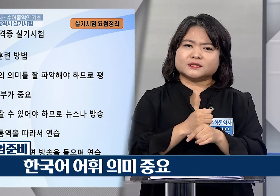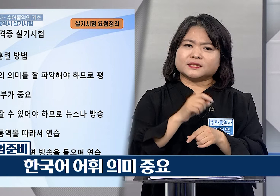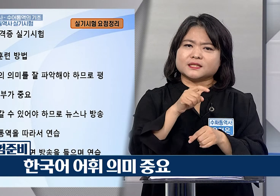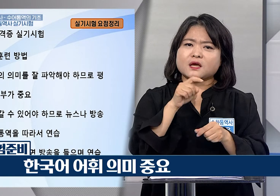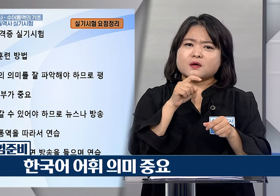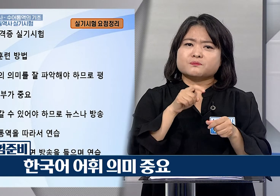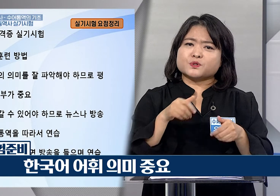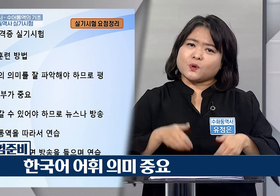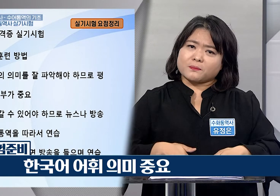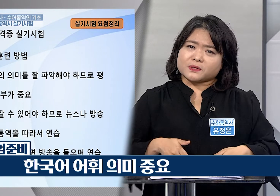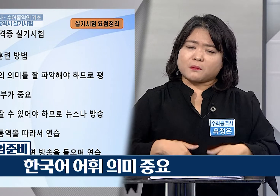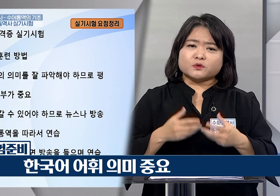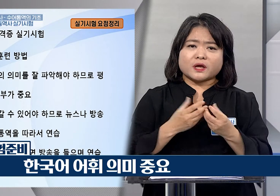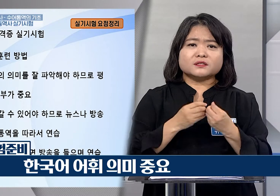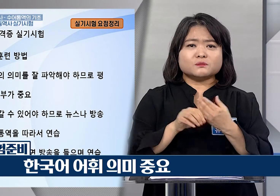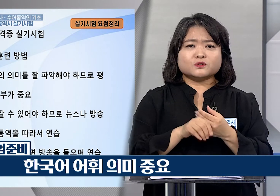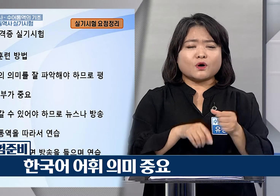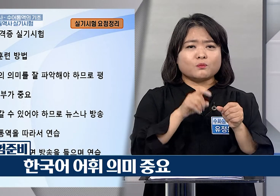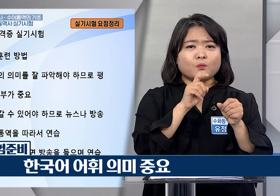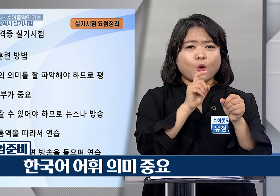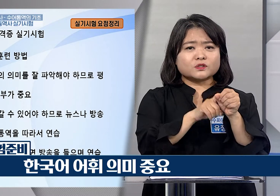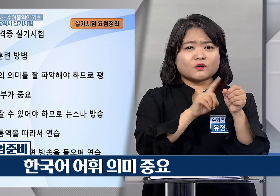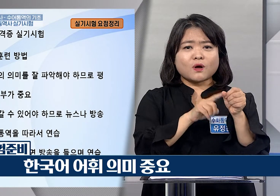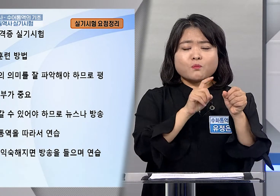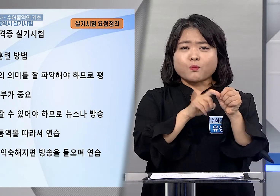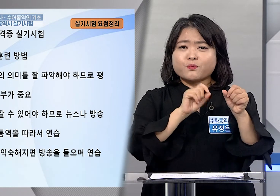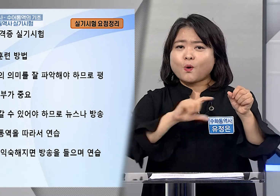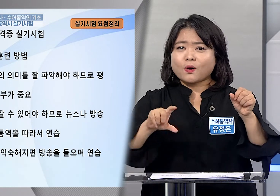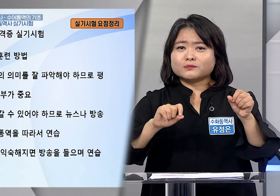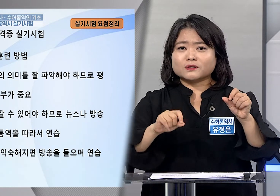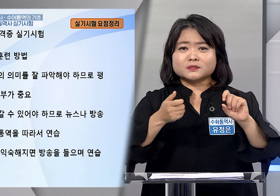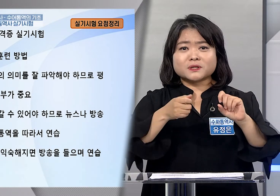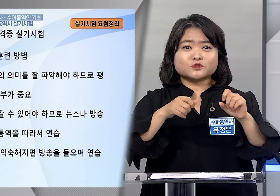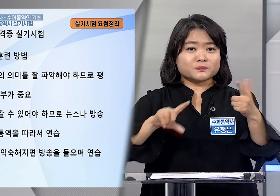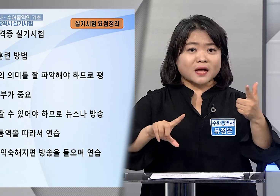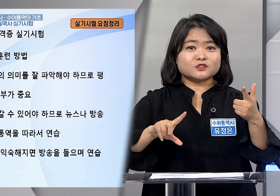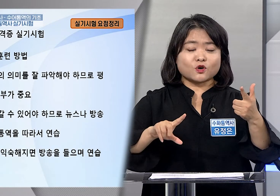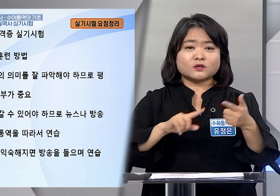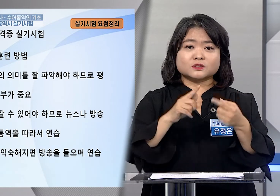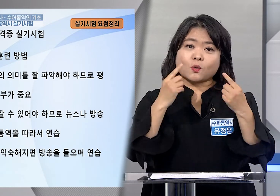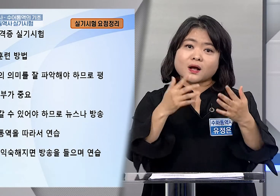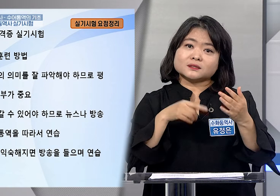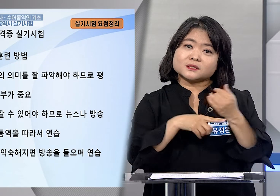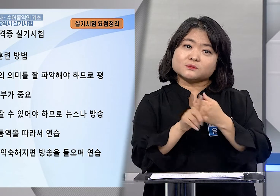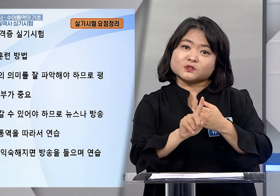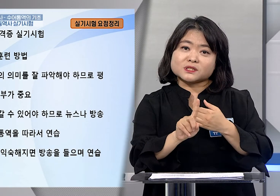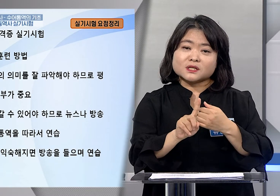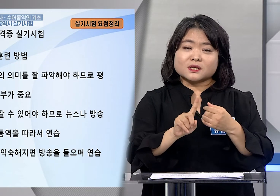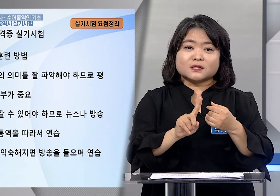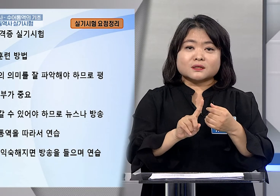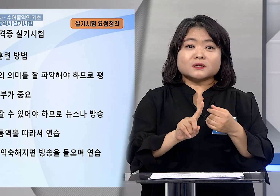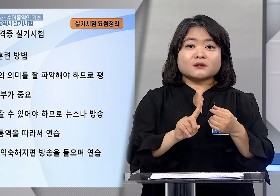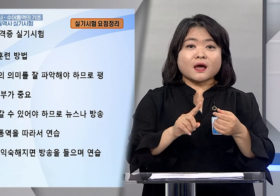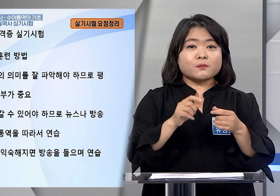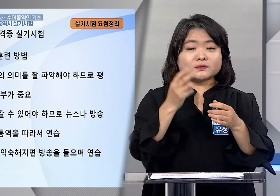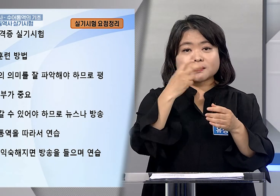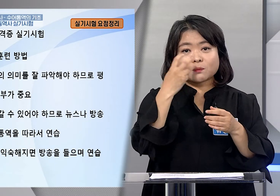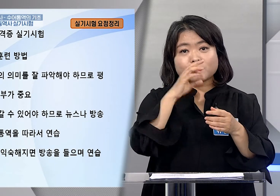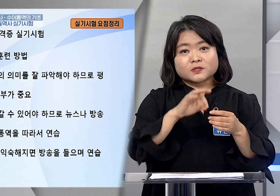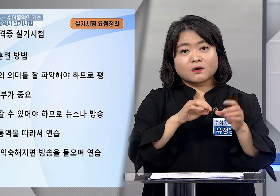것이 필요합니다. 뭐 예를 들면요. 뭐 목적과 목표 하면 의미가 좀 다르죠. 정확한 뜻이 뭐지? 이렇게 한번 찾아보면서